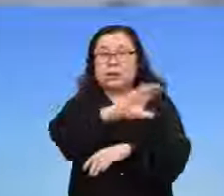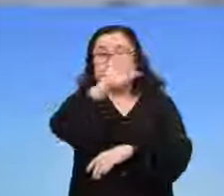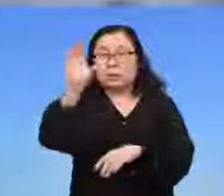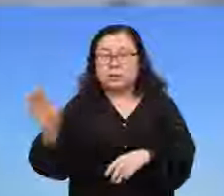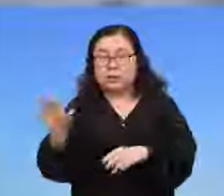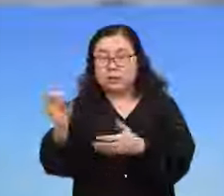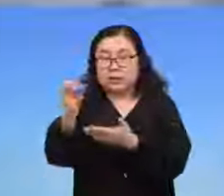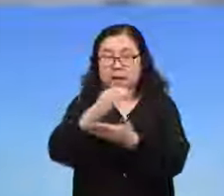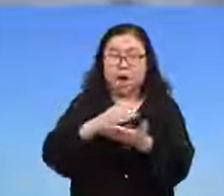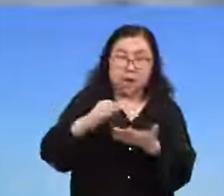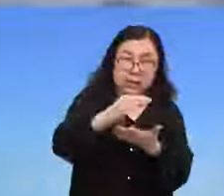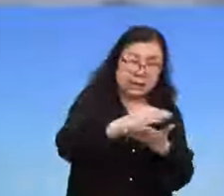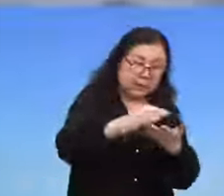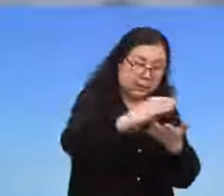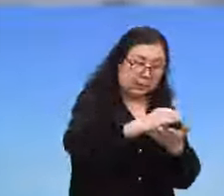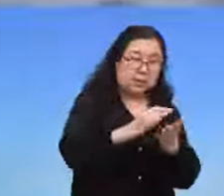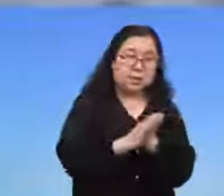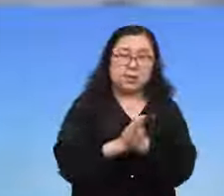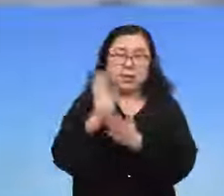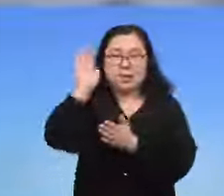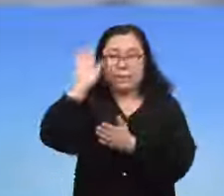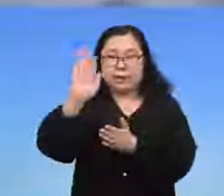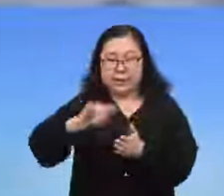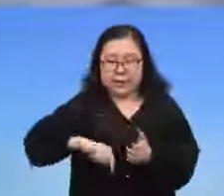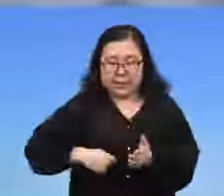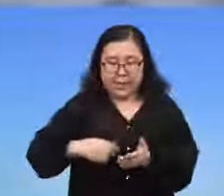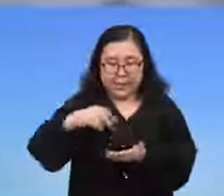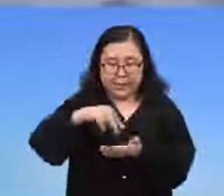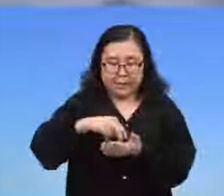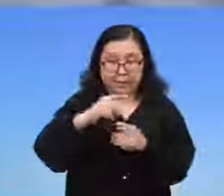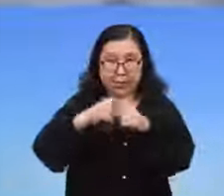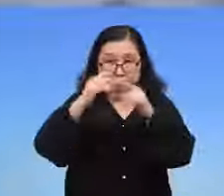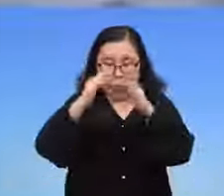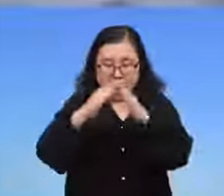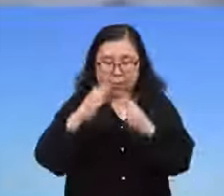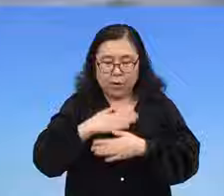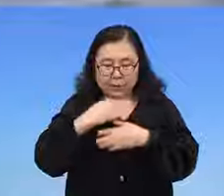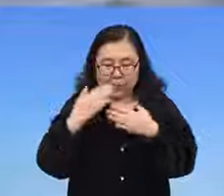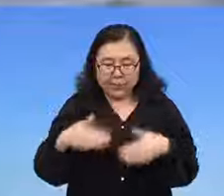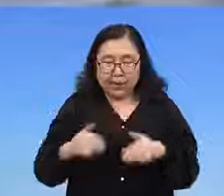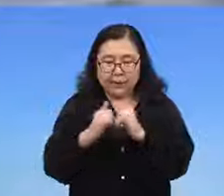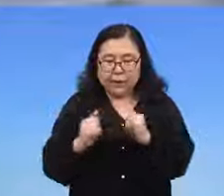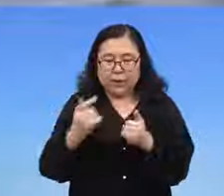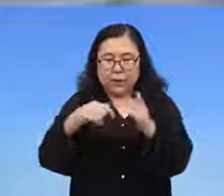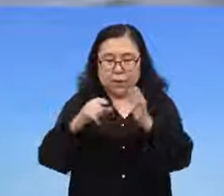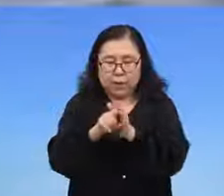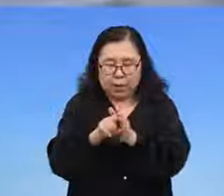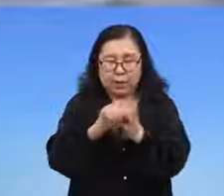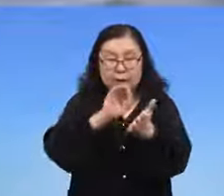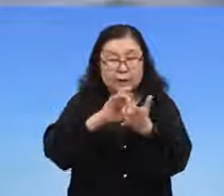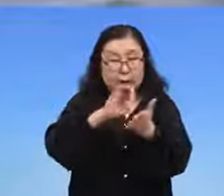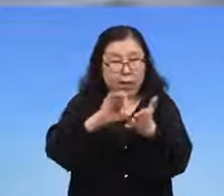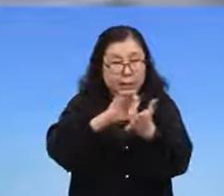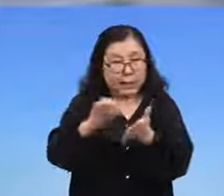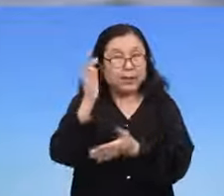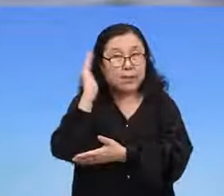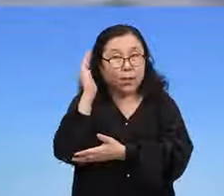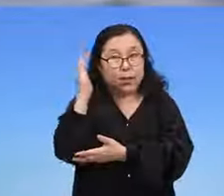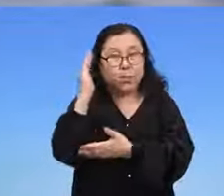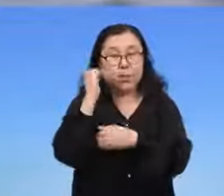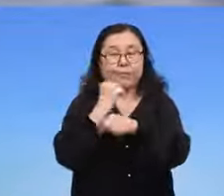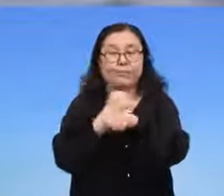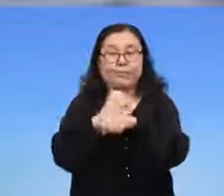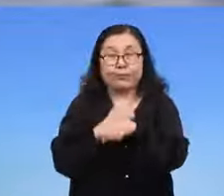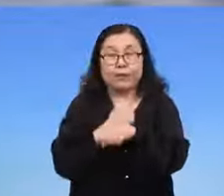헌금은 미자리 교회와 취약 계층에 있는 연약한 이웃들을 위해 쓰겠다. 제가 그런 설교를 하지